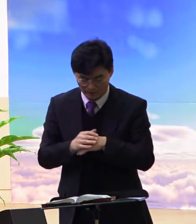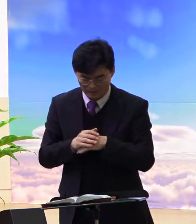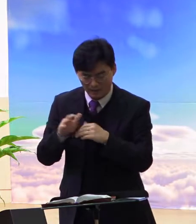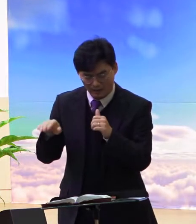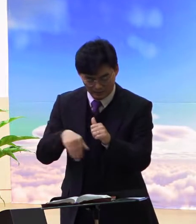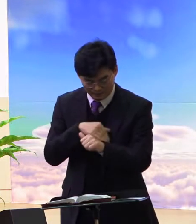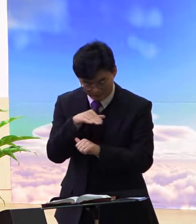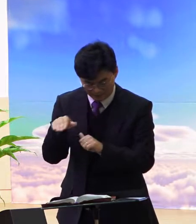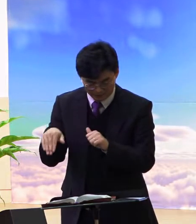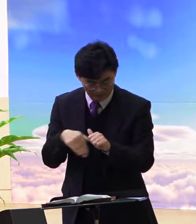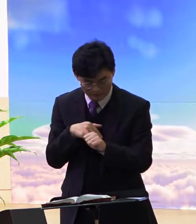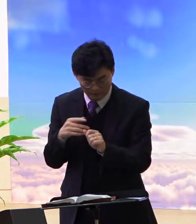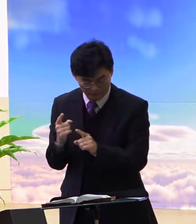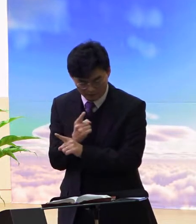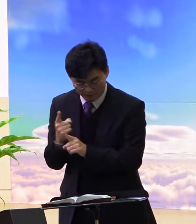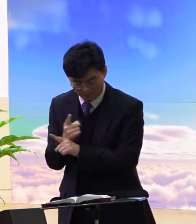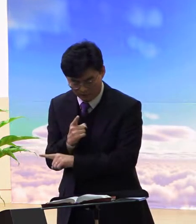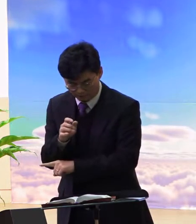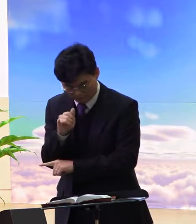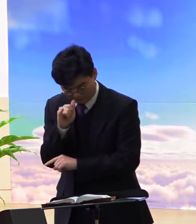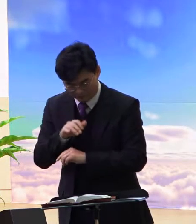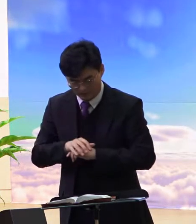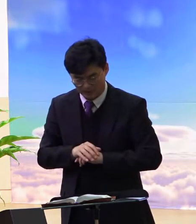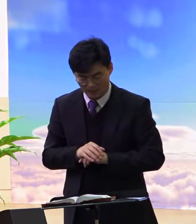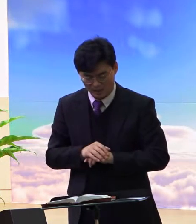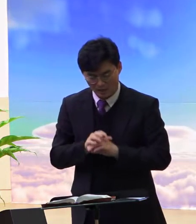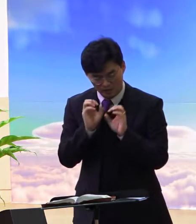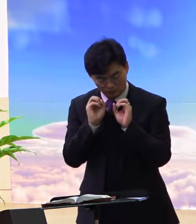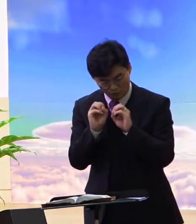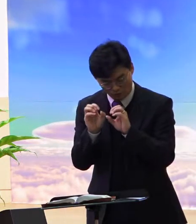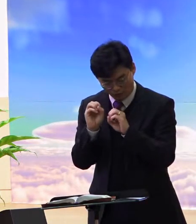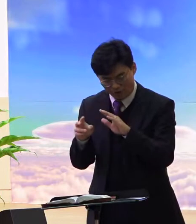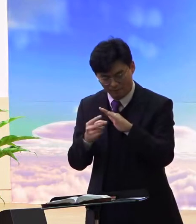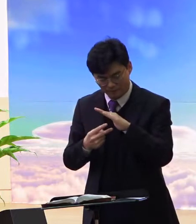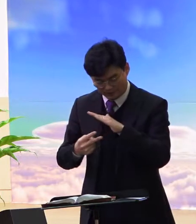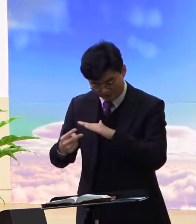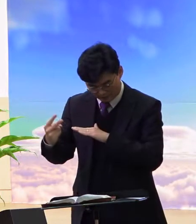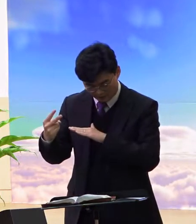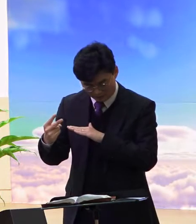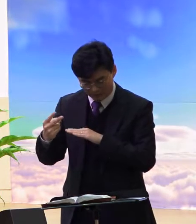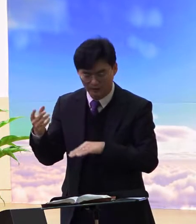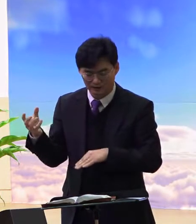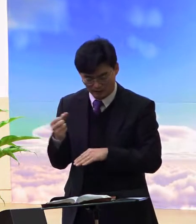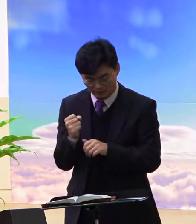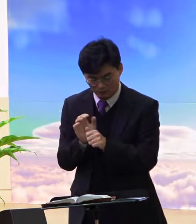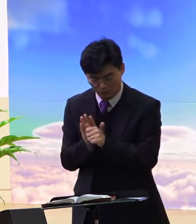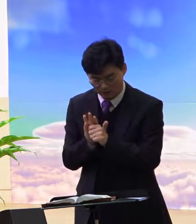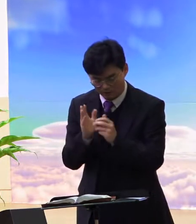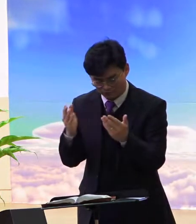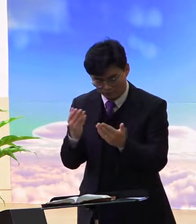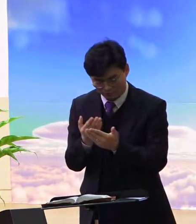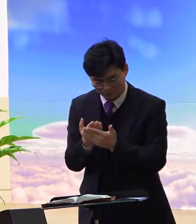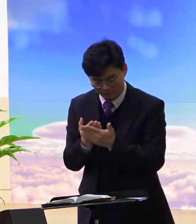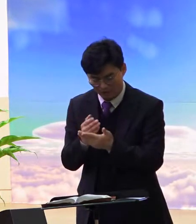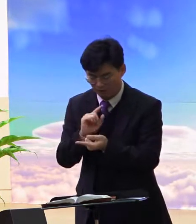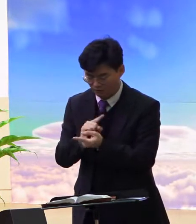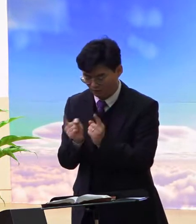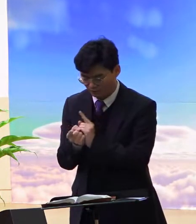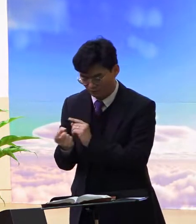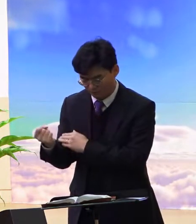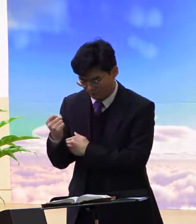대비하는 선교의 비전을 갖게 하여 주시옵소서. 지금까지 협력 선교로서 선교에